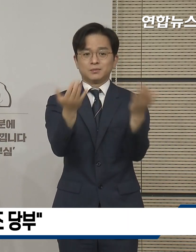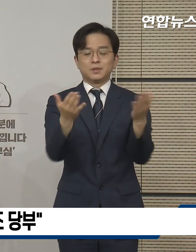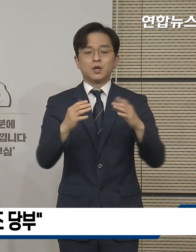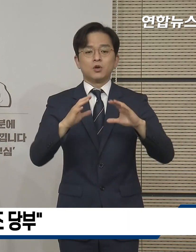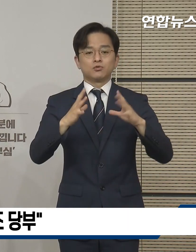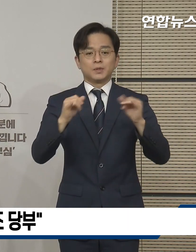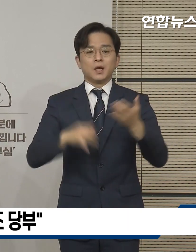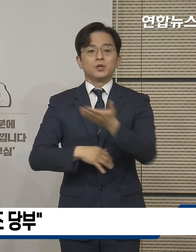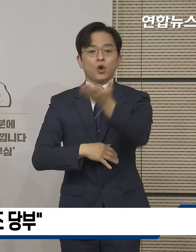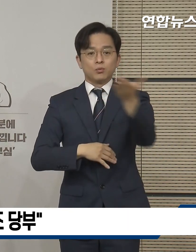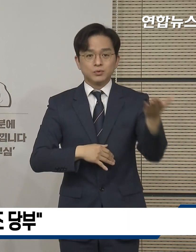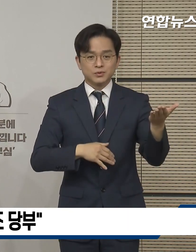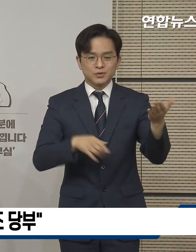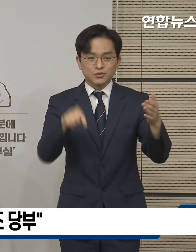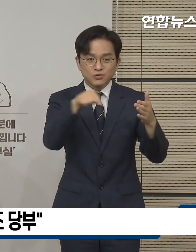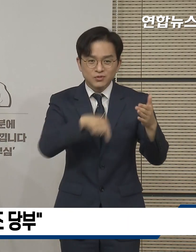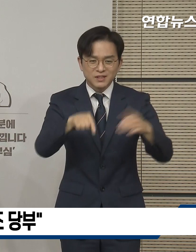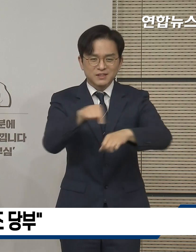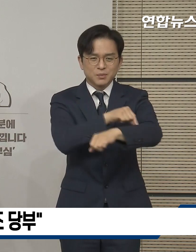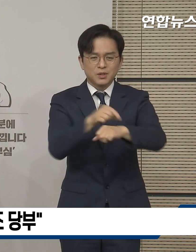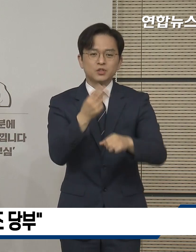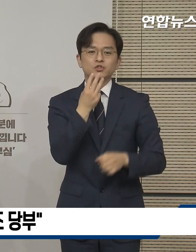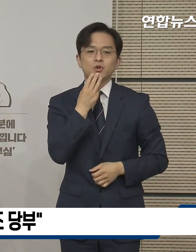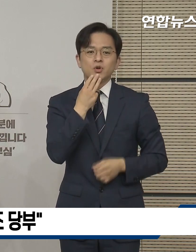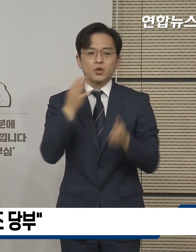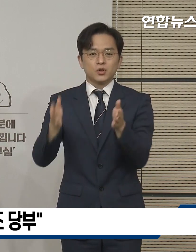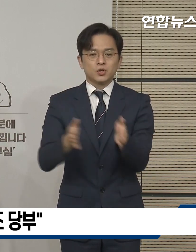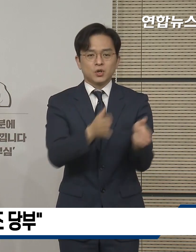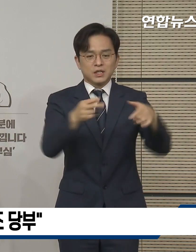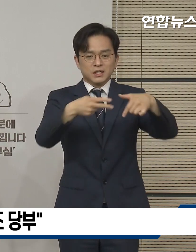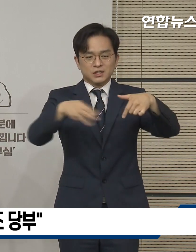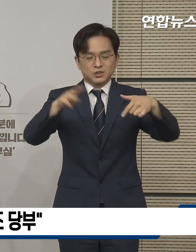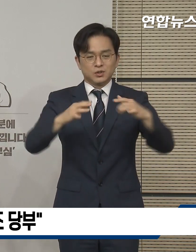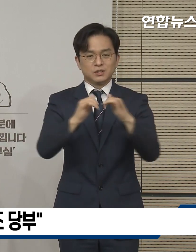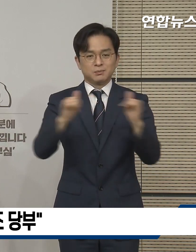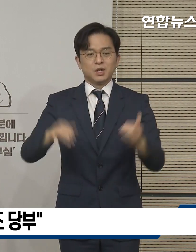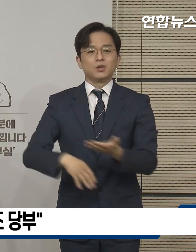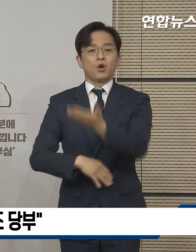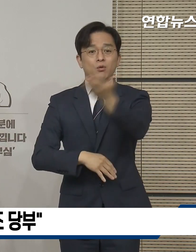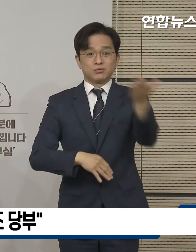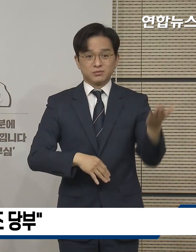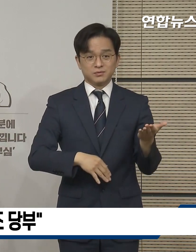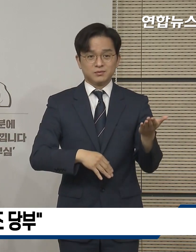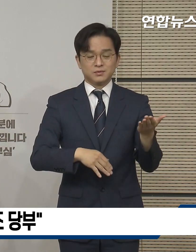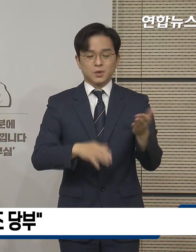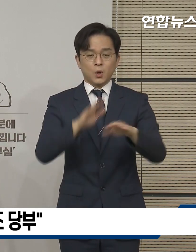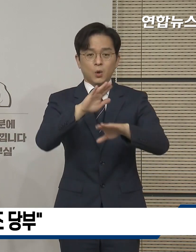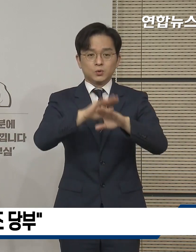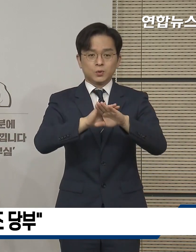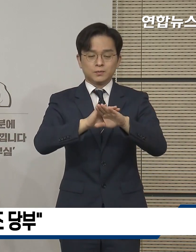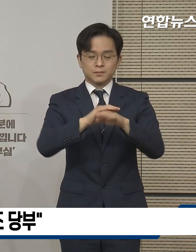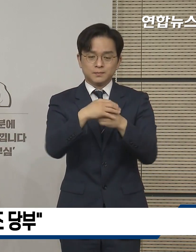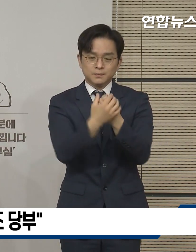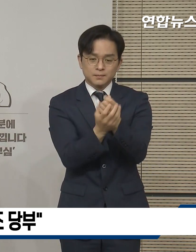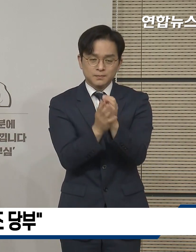수도권 주민들께서는 마스크 착용, 1에서 2미터 거리두기, 손 씻기 등 기본적